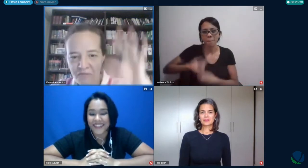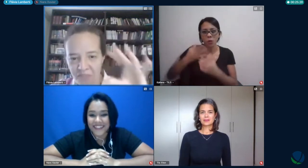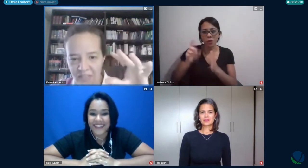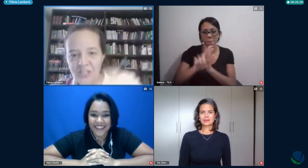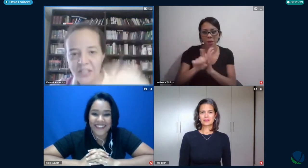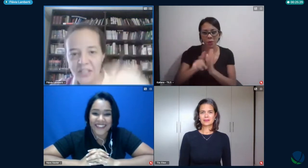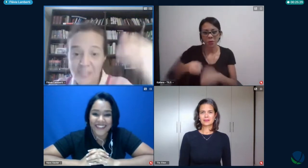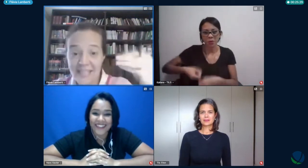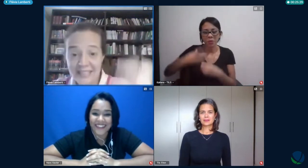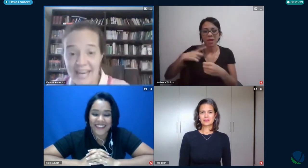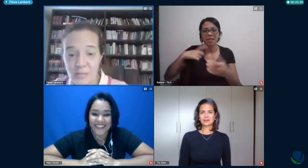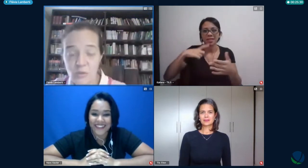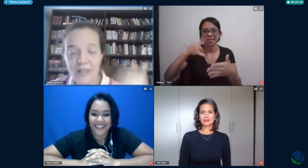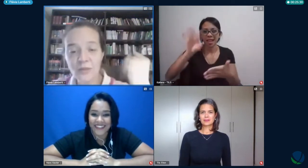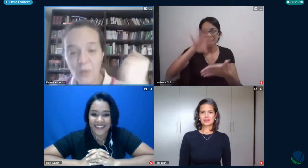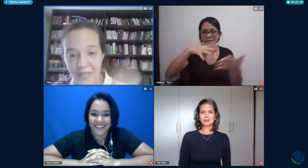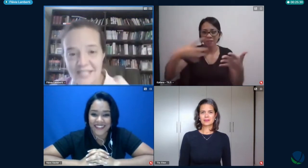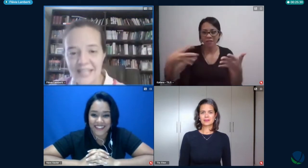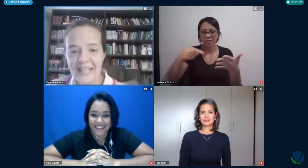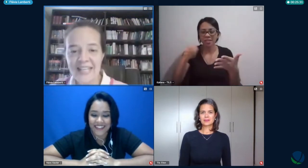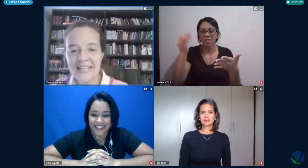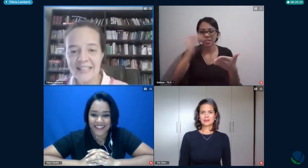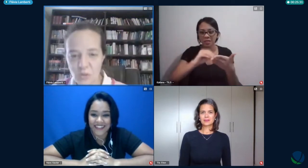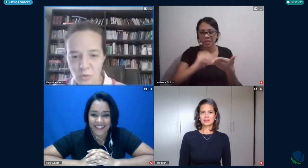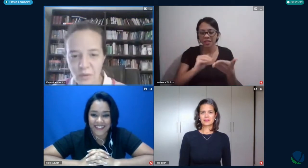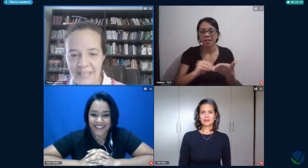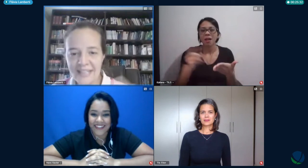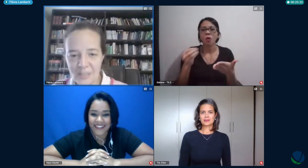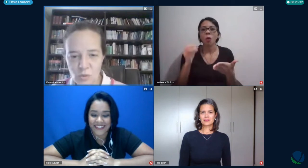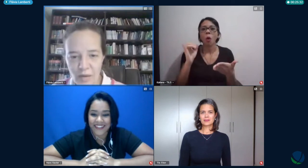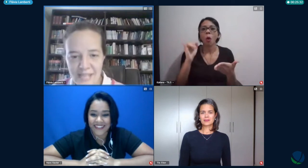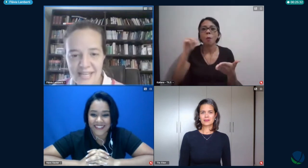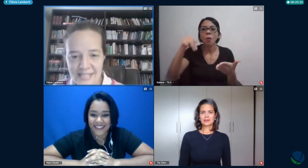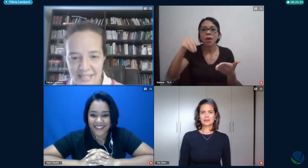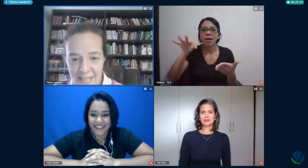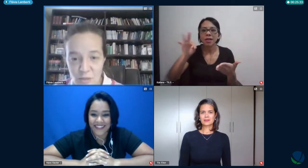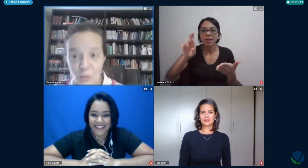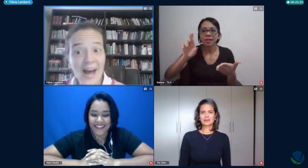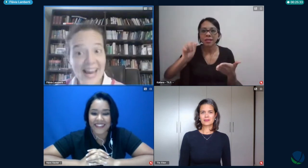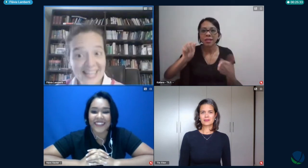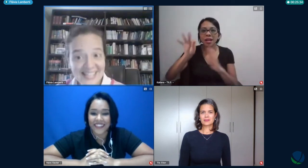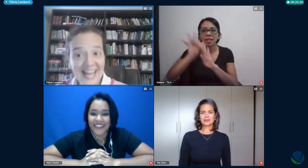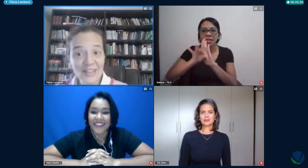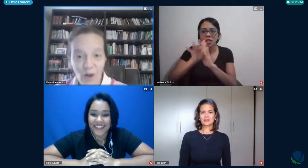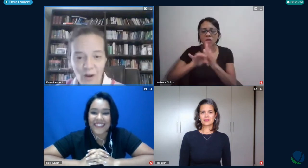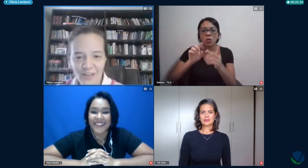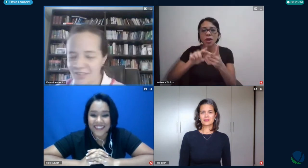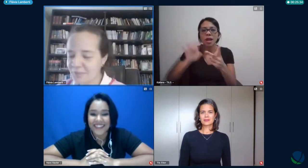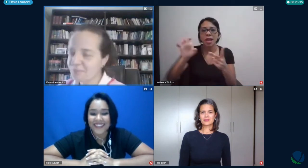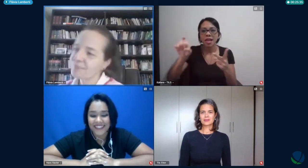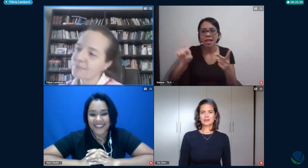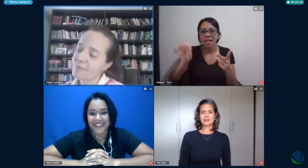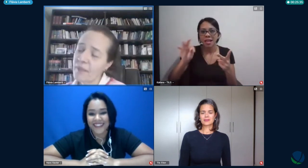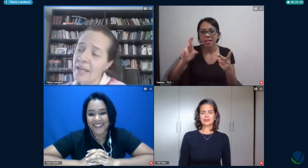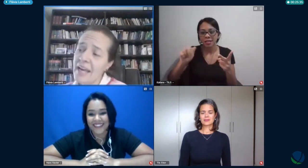uma ficha que você traz os fatores intratextuais e extratextuais da